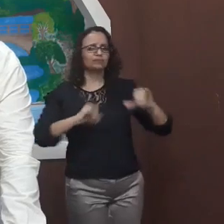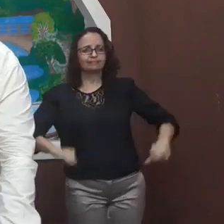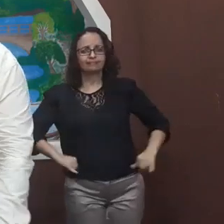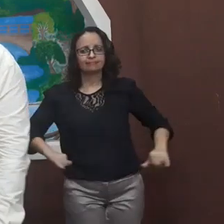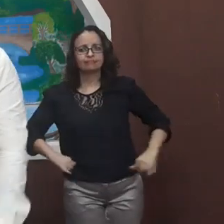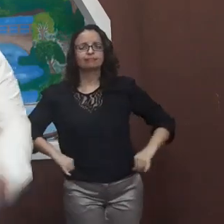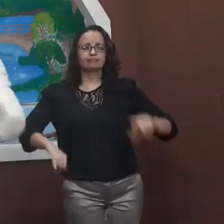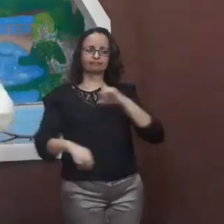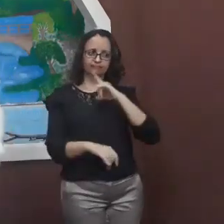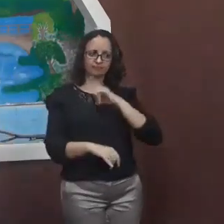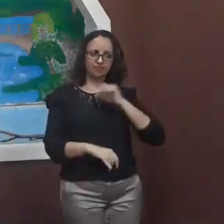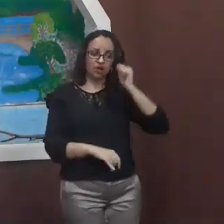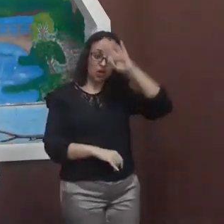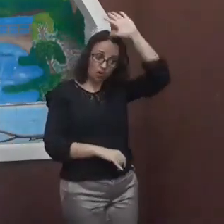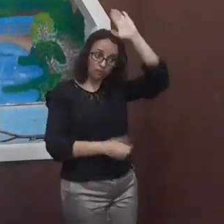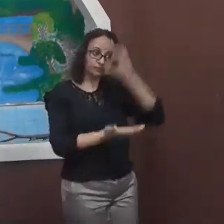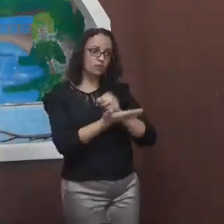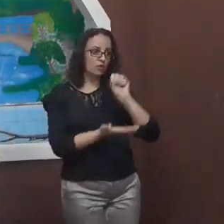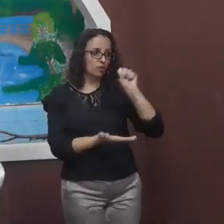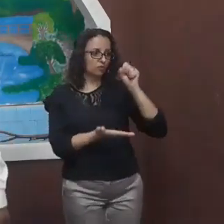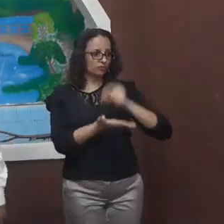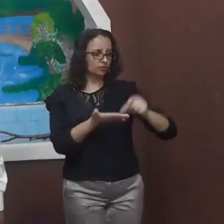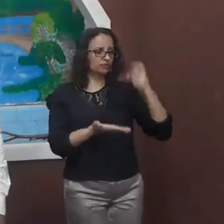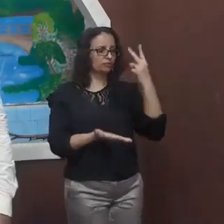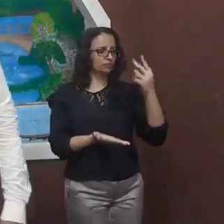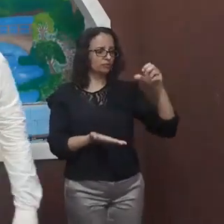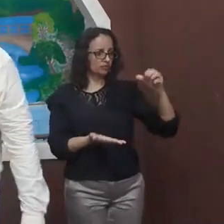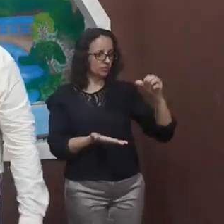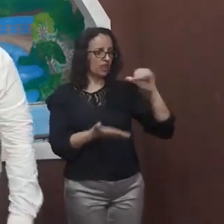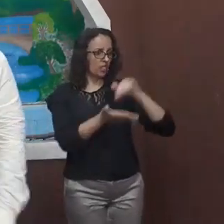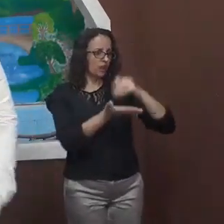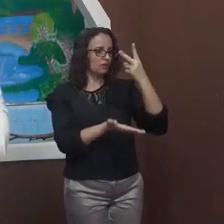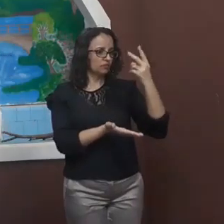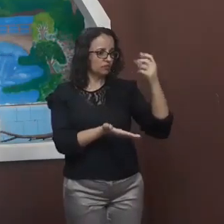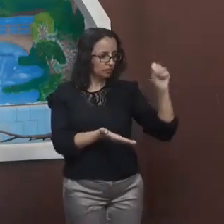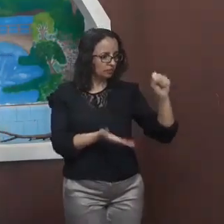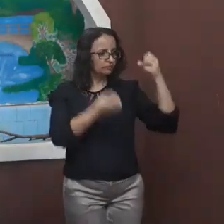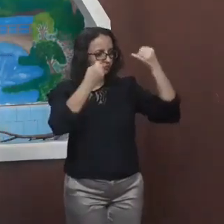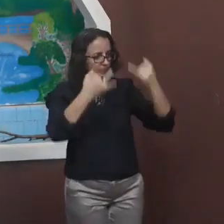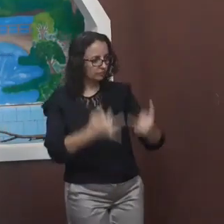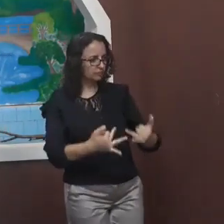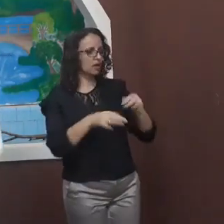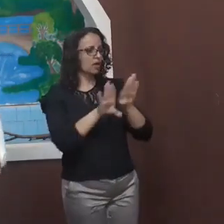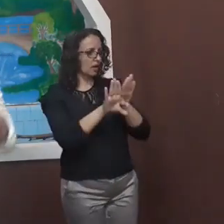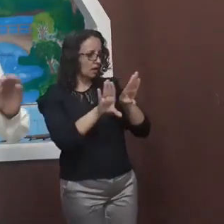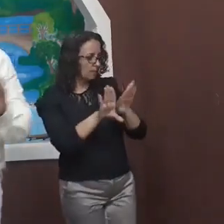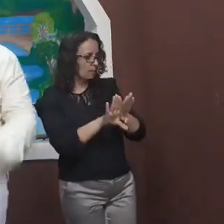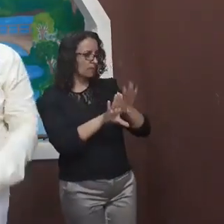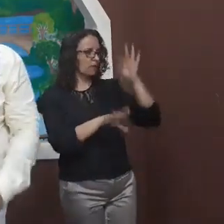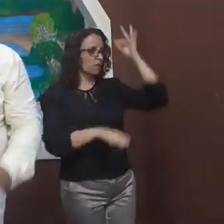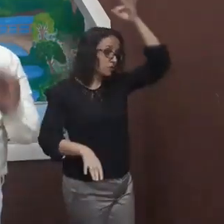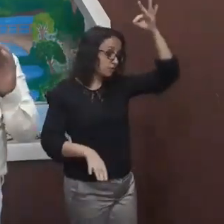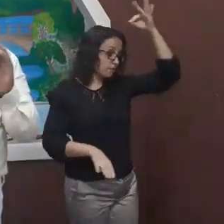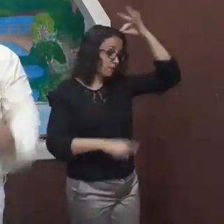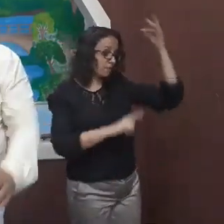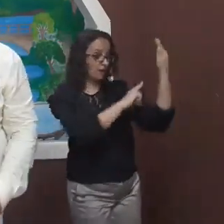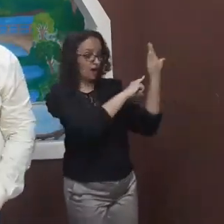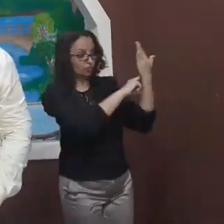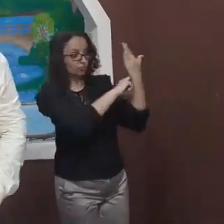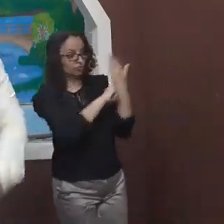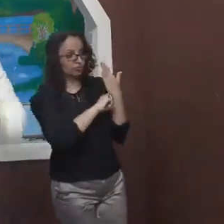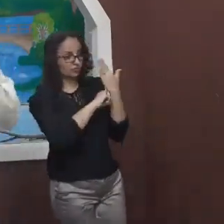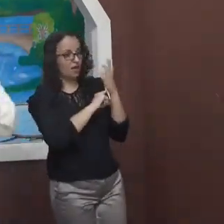e 9. Romanos, capítulo 8, 26 e 28. E o seguinte, da mesma forma, o Espírito nos ajuda em nossa